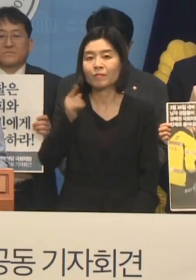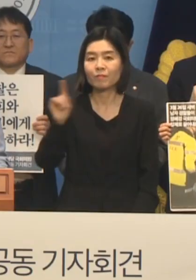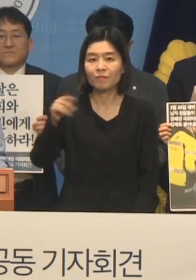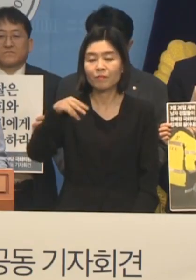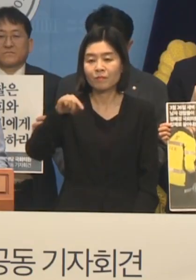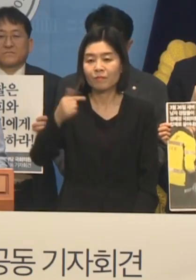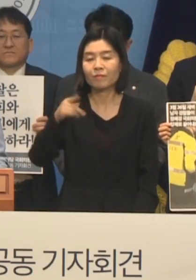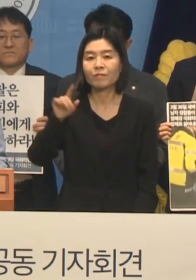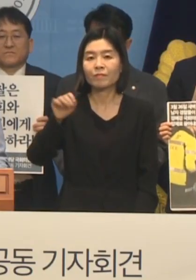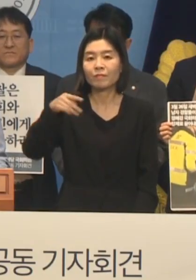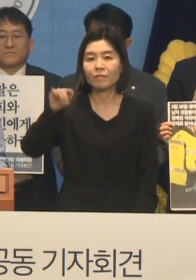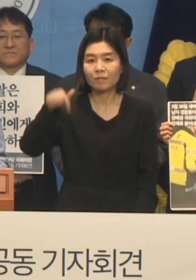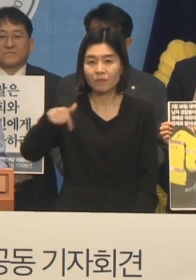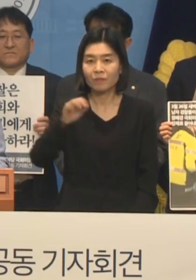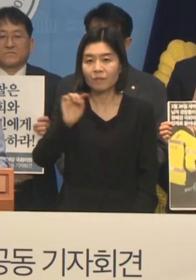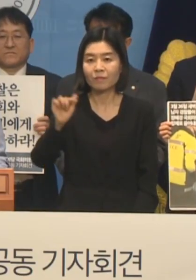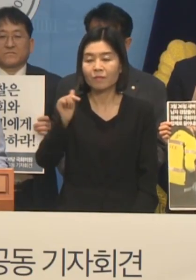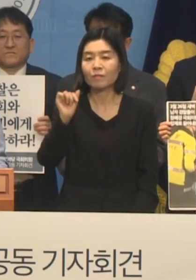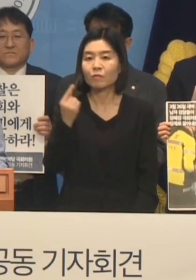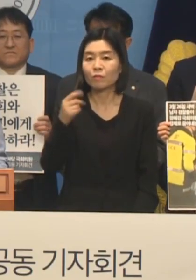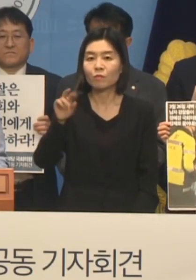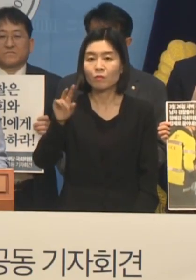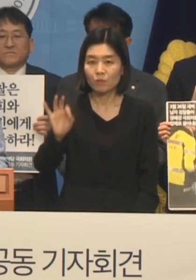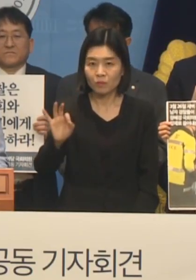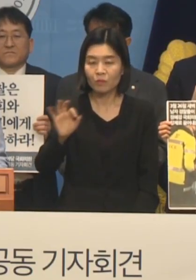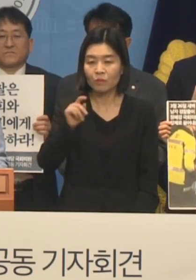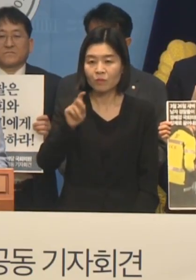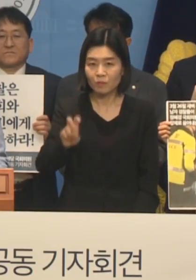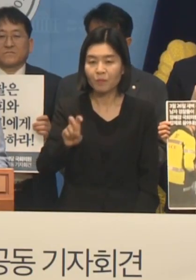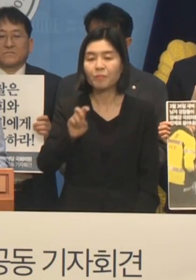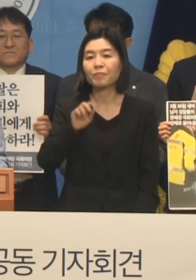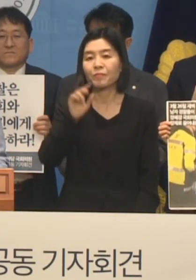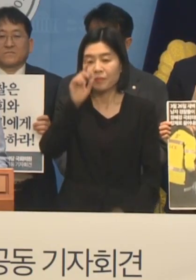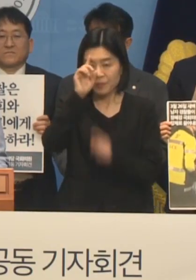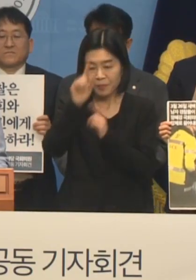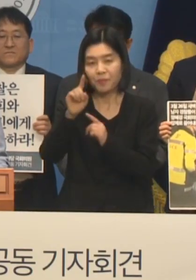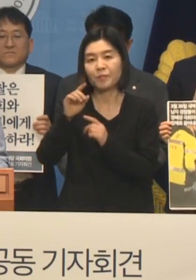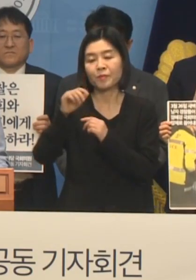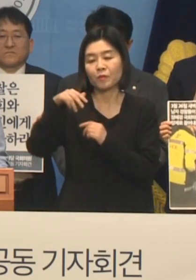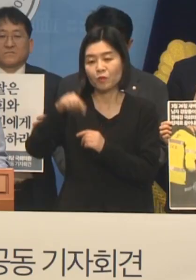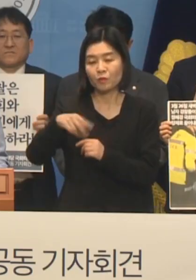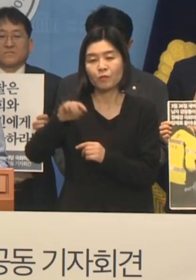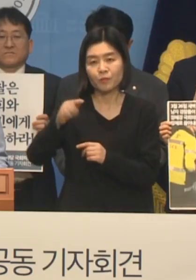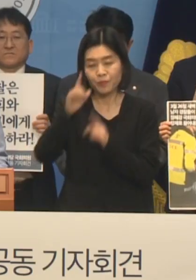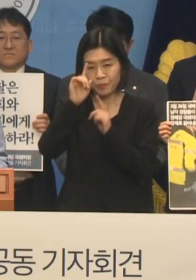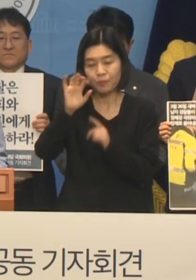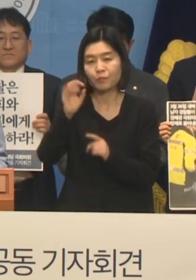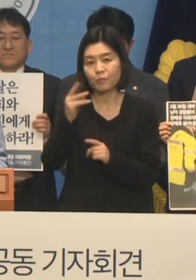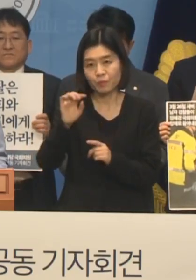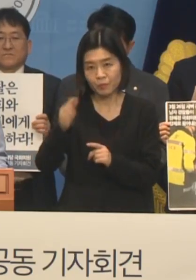안호영, 염태영, 용혜인, 윤종호, 이병진, 이수진,